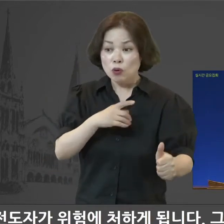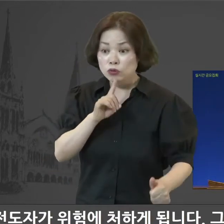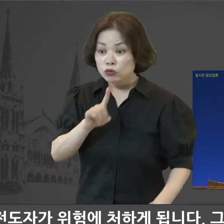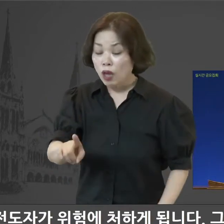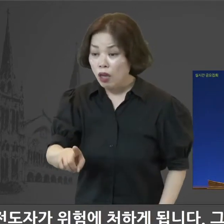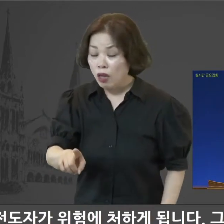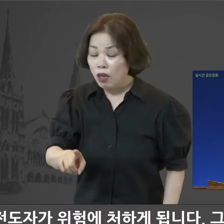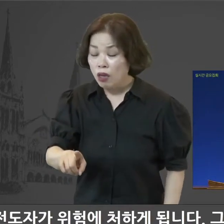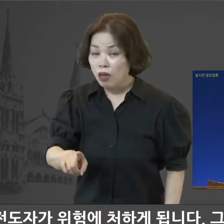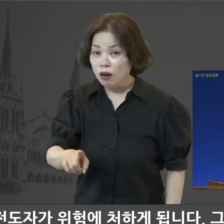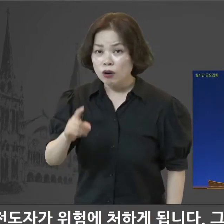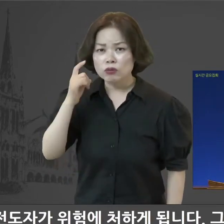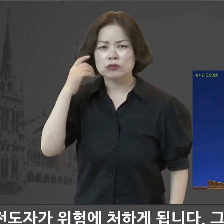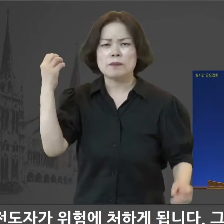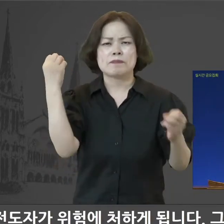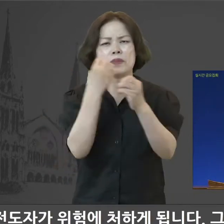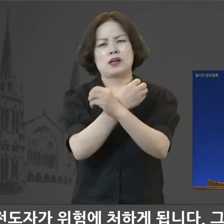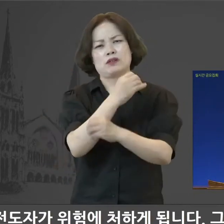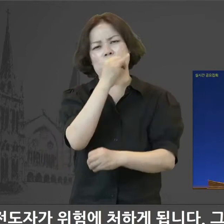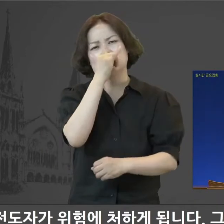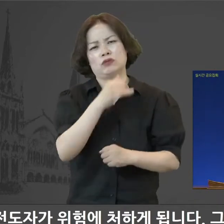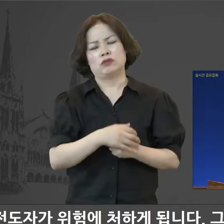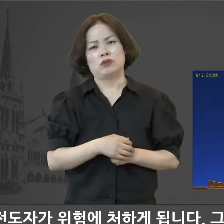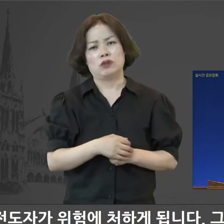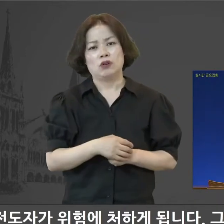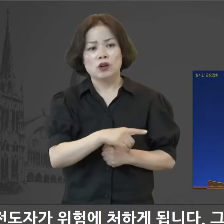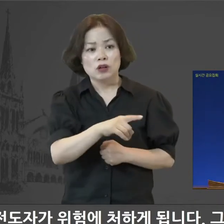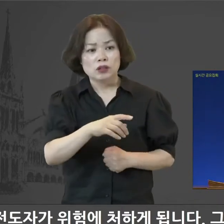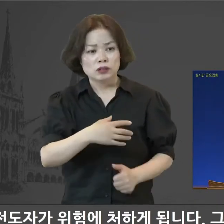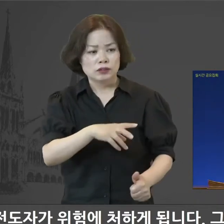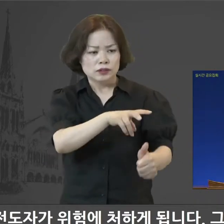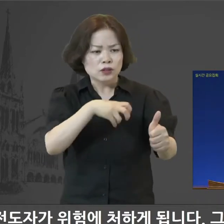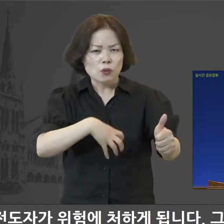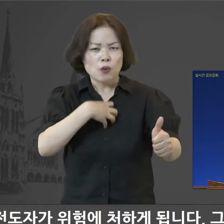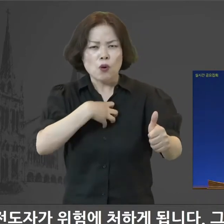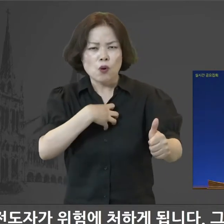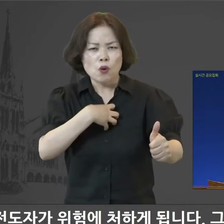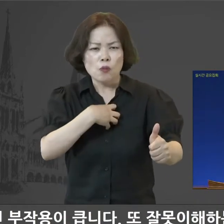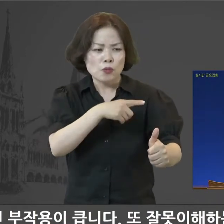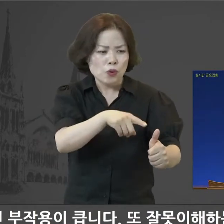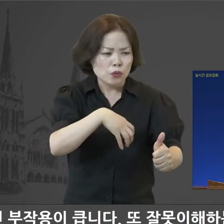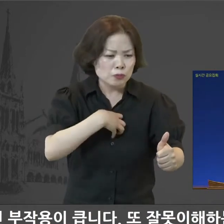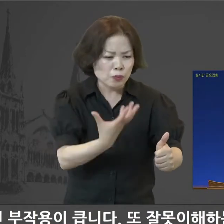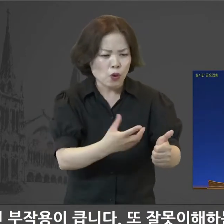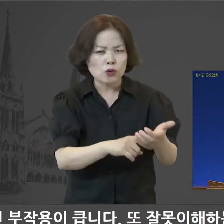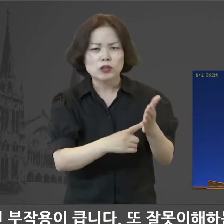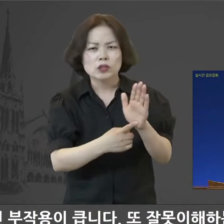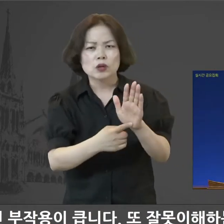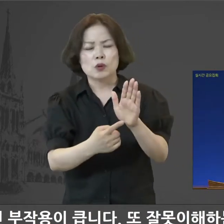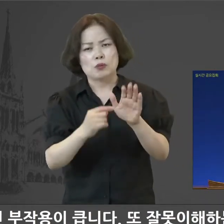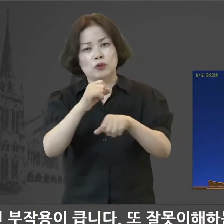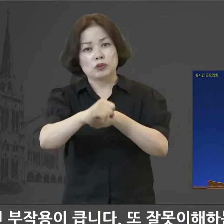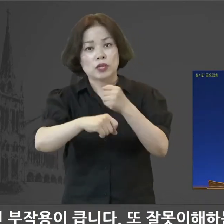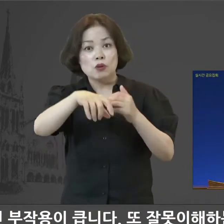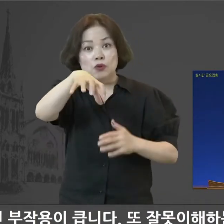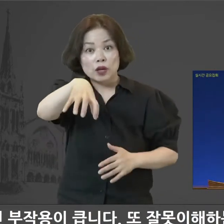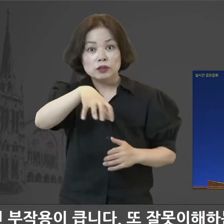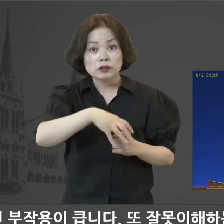이렇게 생각하는 분들이 있더라고요. 그래서 제가 깜짝 놀랐습니다. 그러니까 혐오 표현을 규제하면 안 된다는 게 표현의 자유